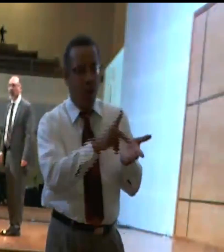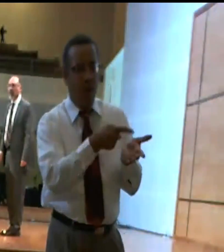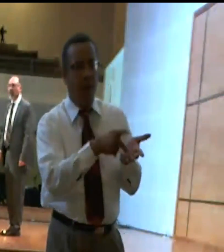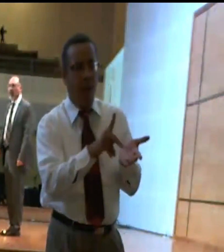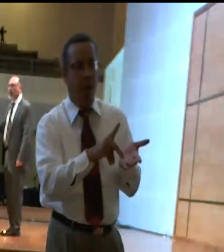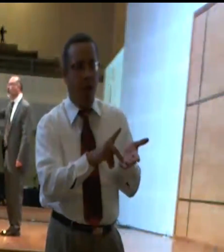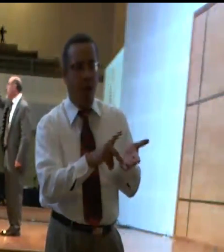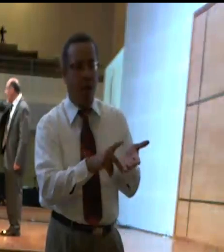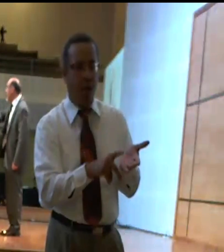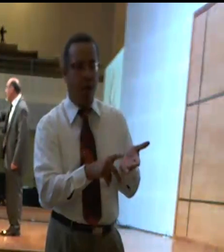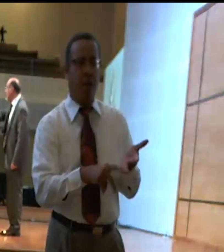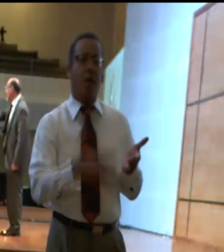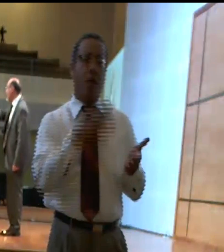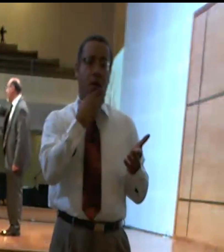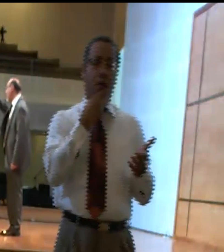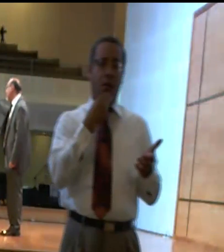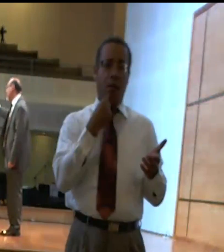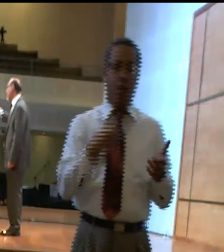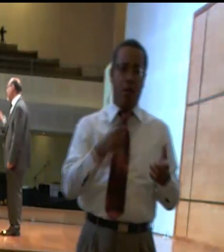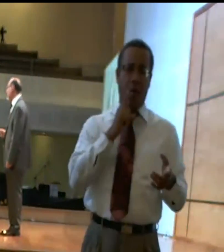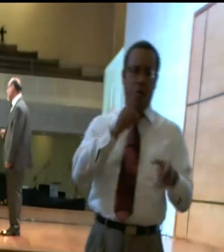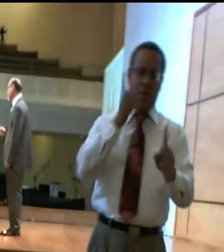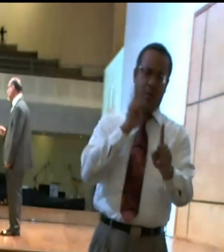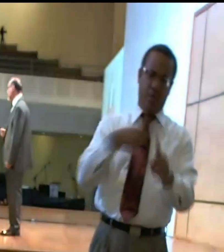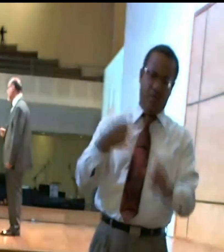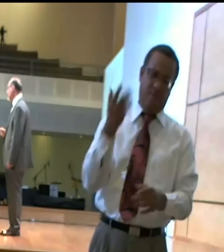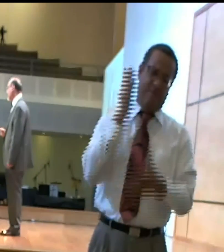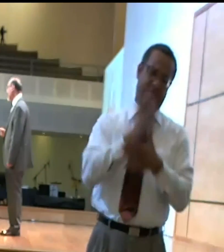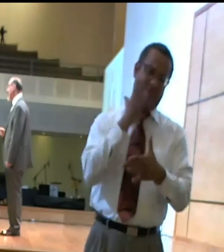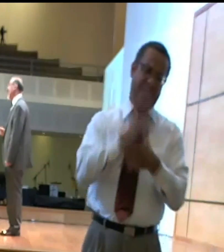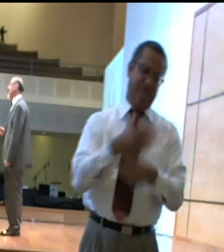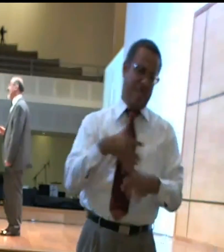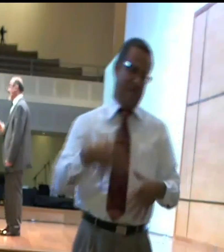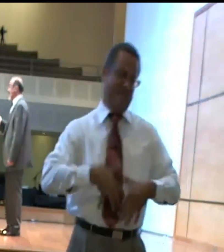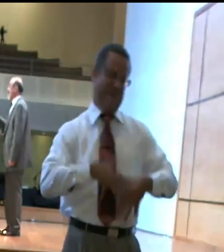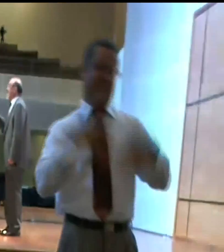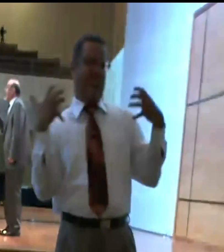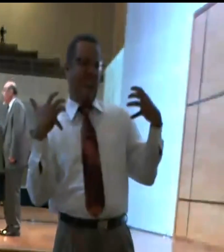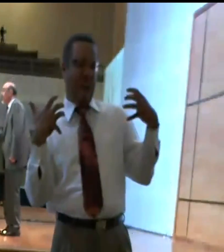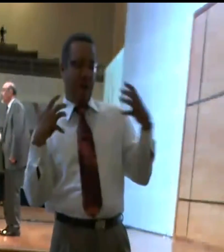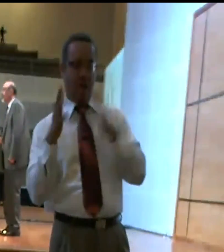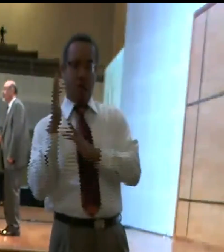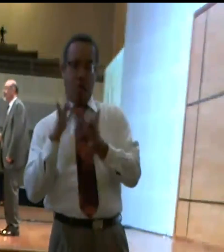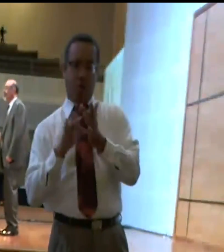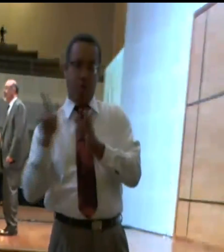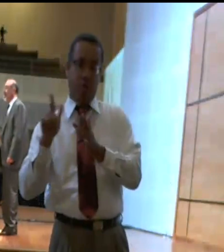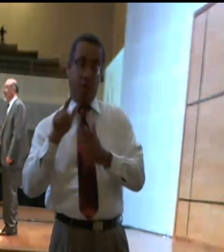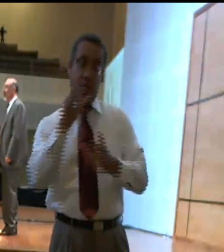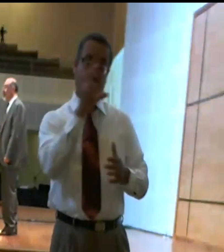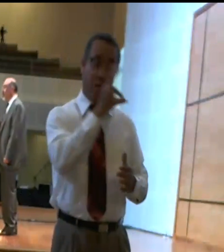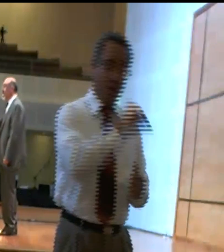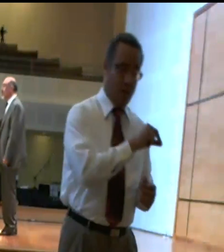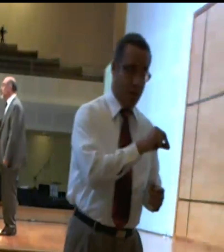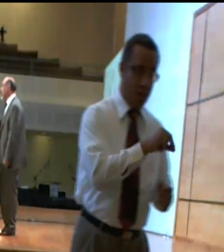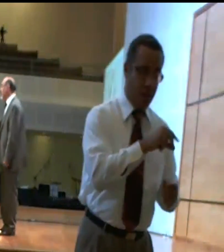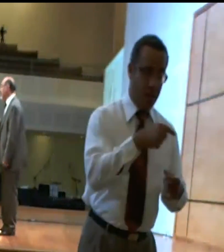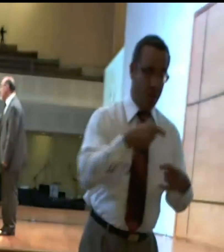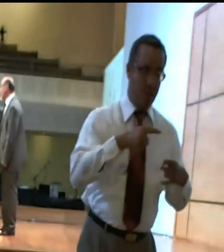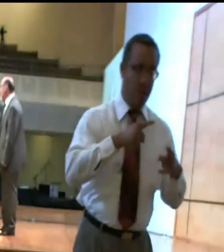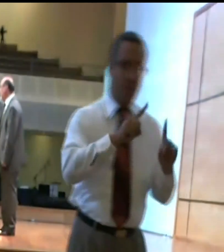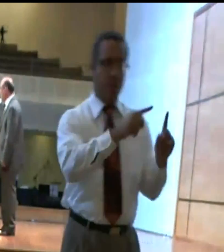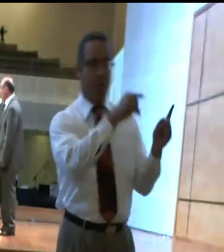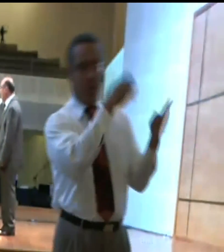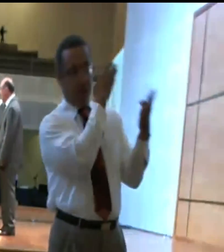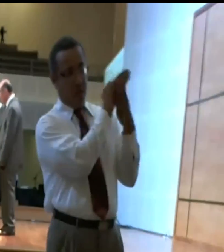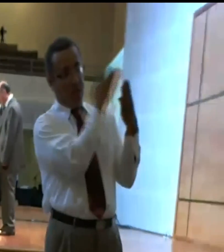impuestos, los judíos se iban a molestar con él. Si decía que no, lo iban a acusar de